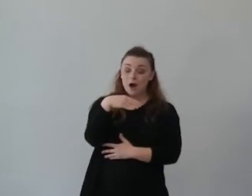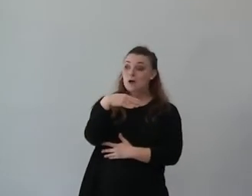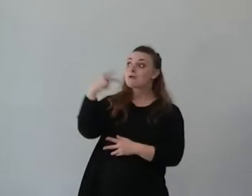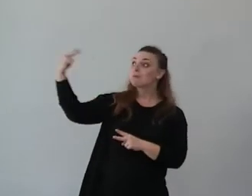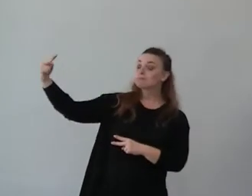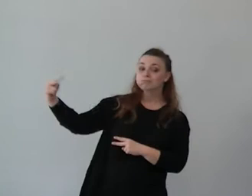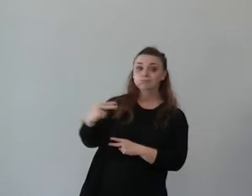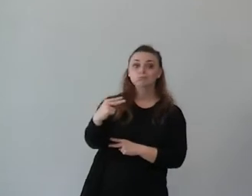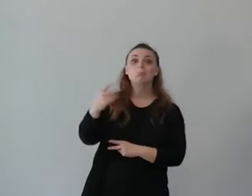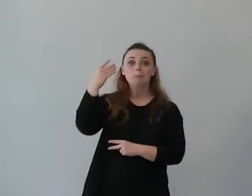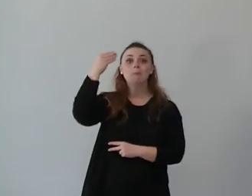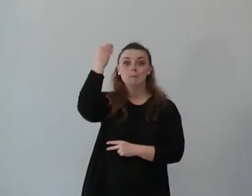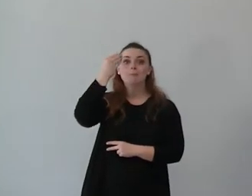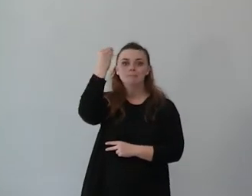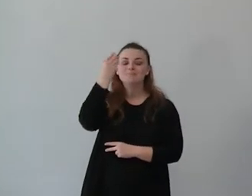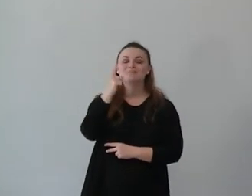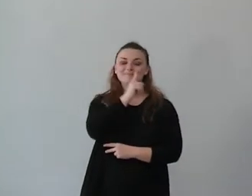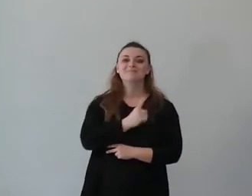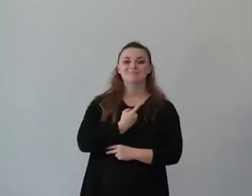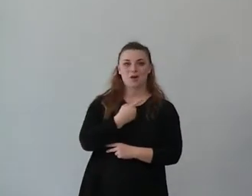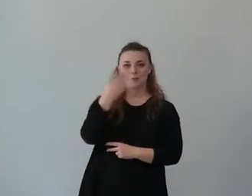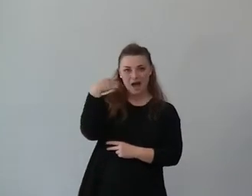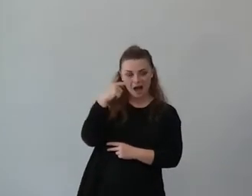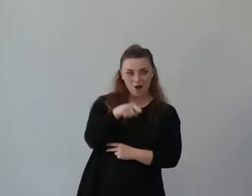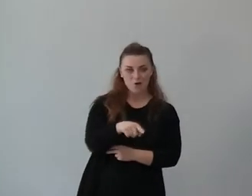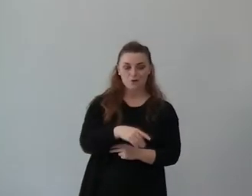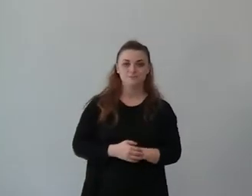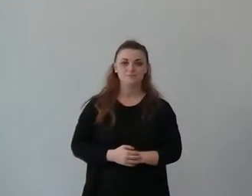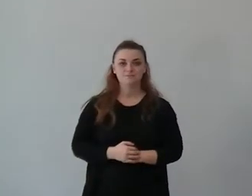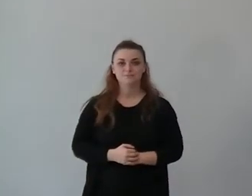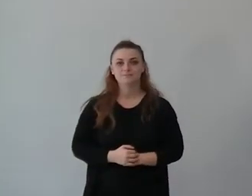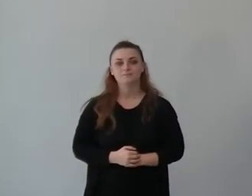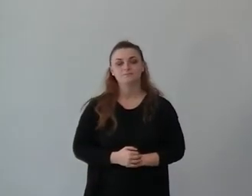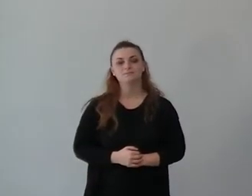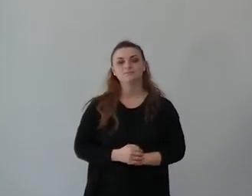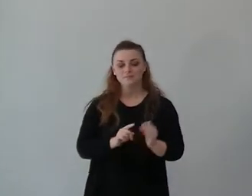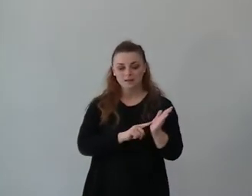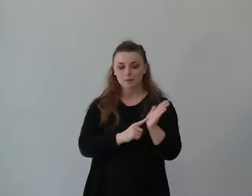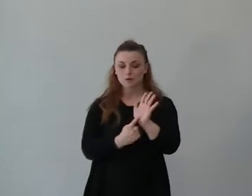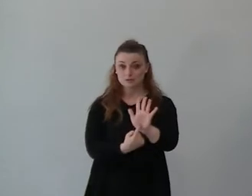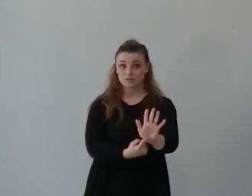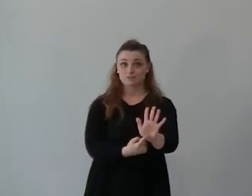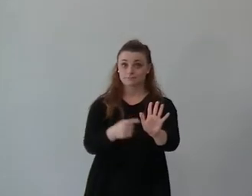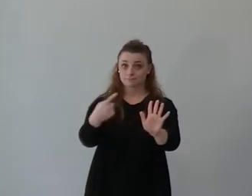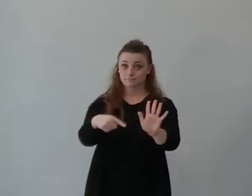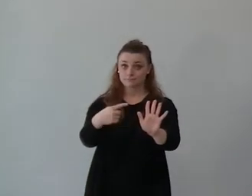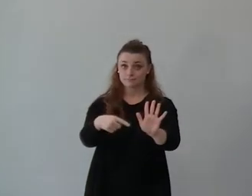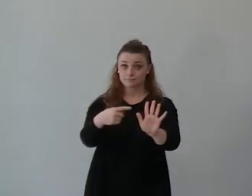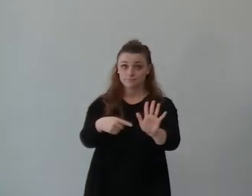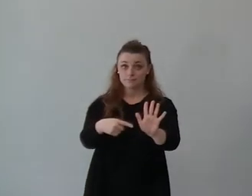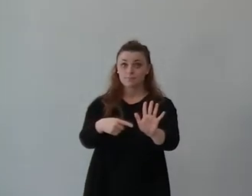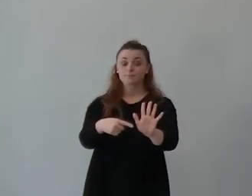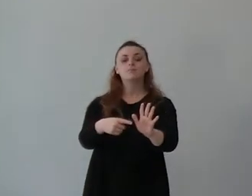when he attends Sunday school, his Sunday school teachers are a Paul in his life and he becomes a Timothy. Tuttavia quando lui va nella